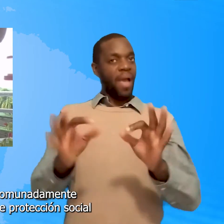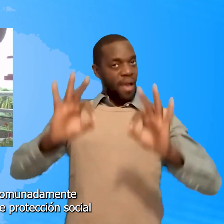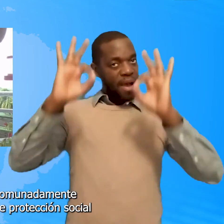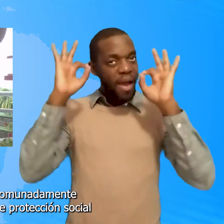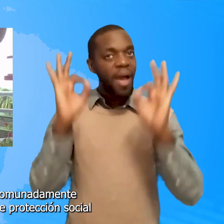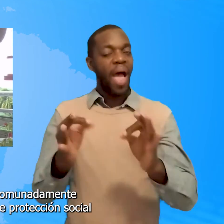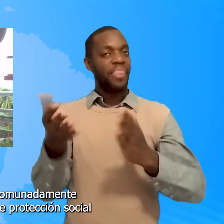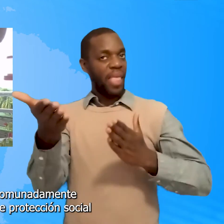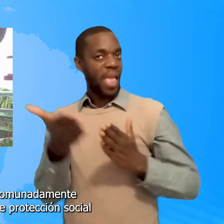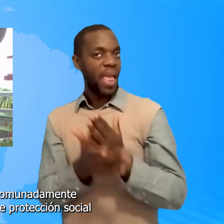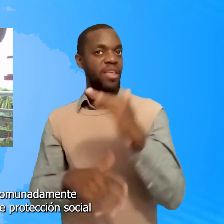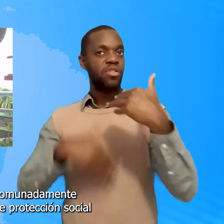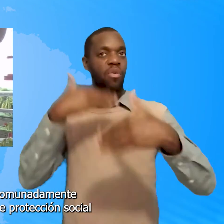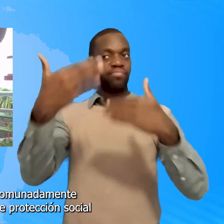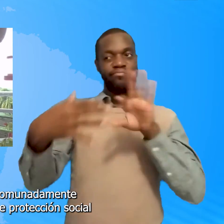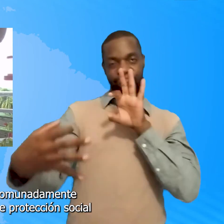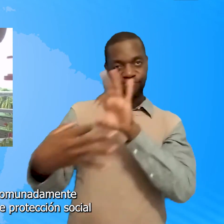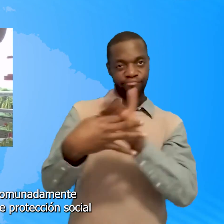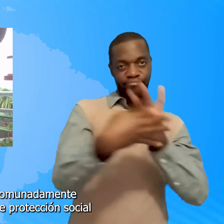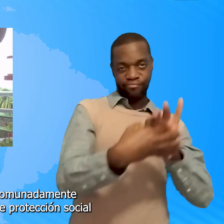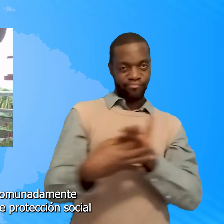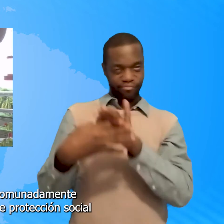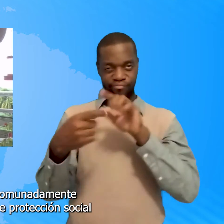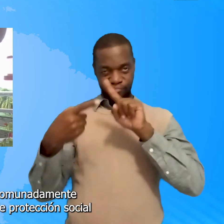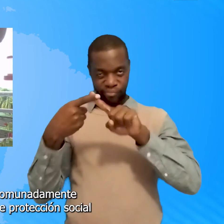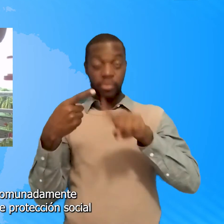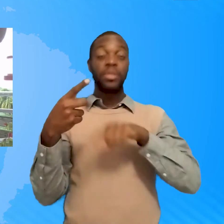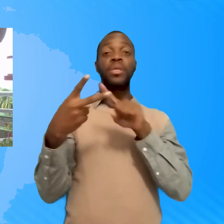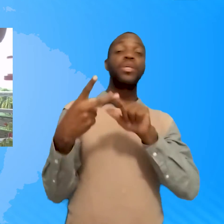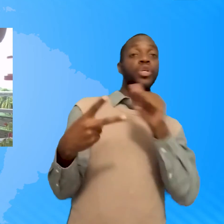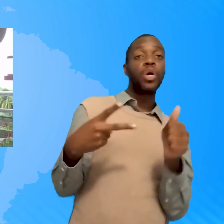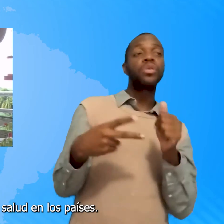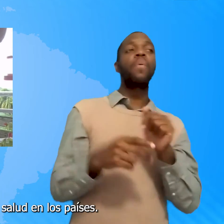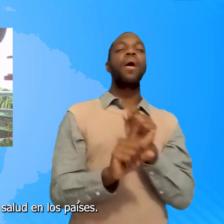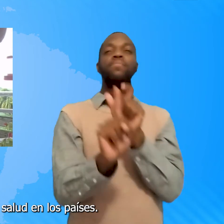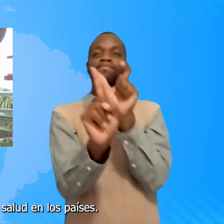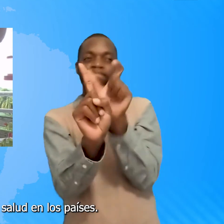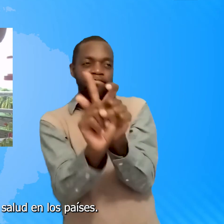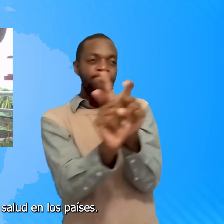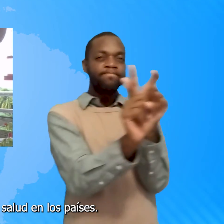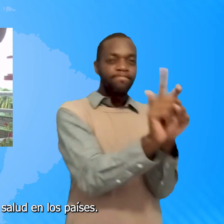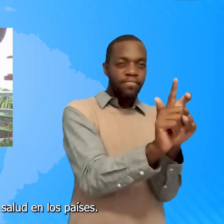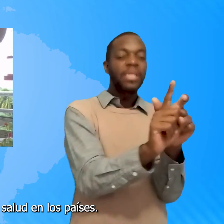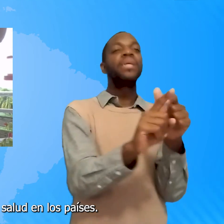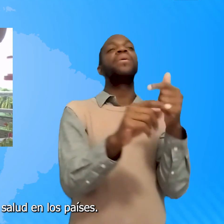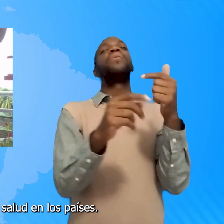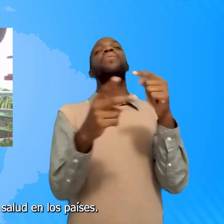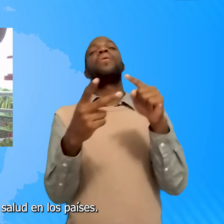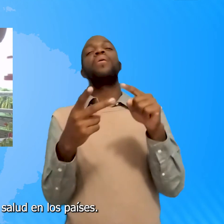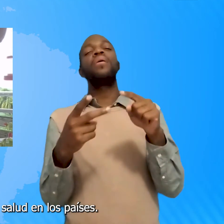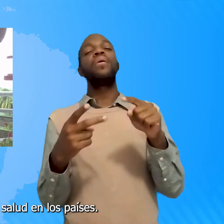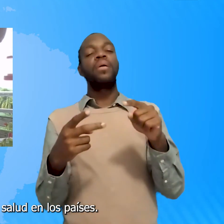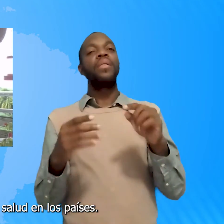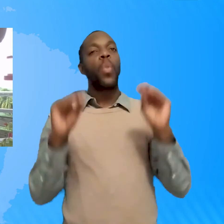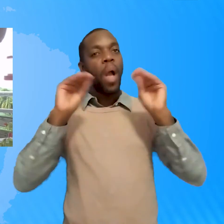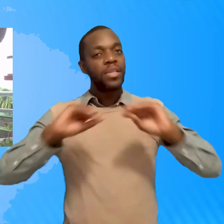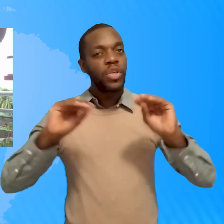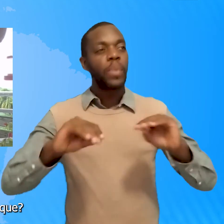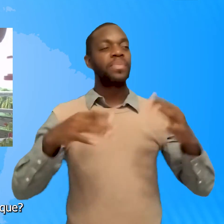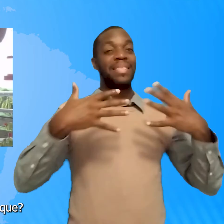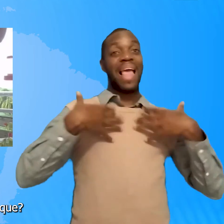trabajar mancomunadamente con los servicios de protección social, de educación y de salud en los